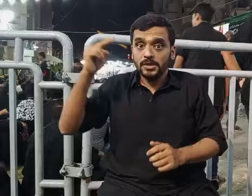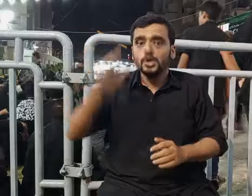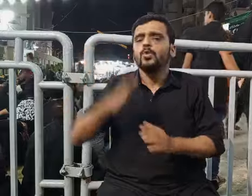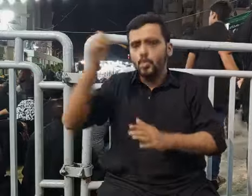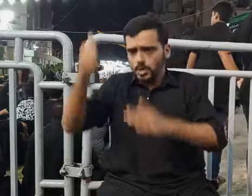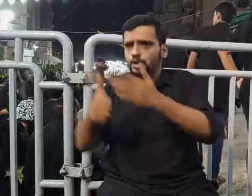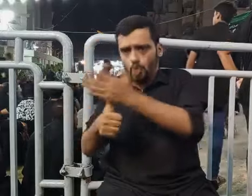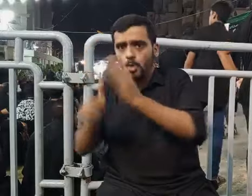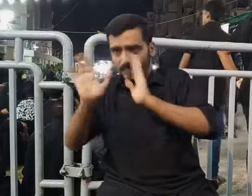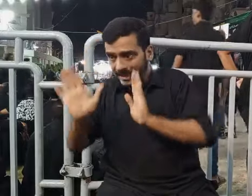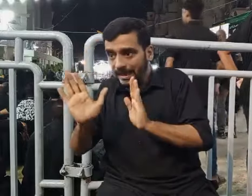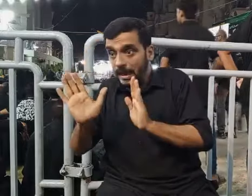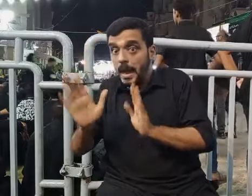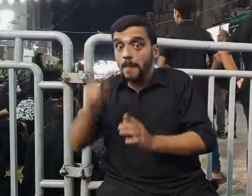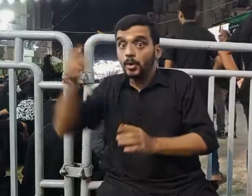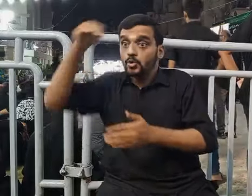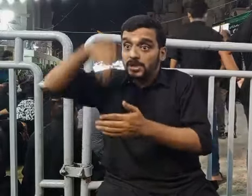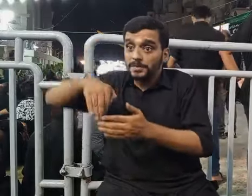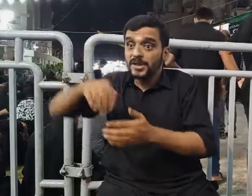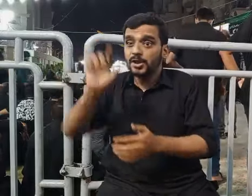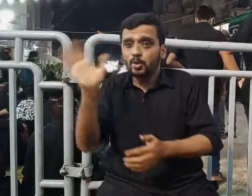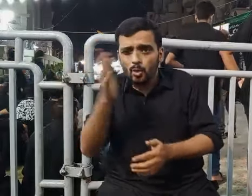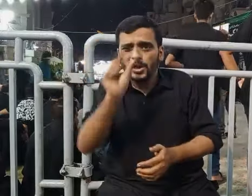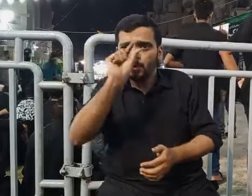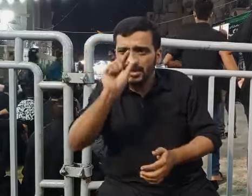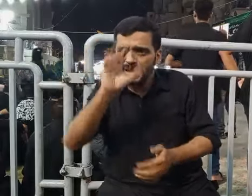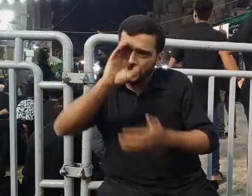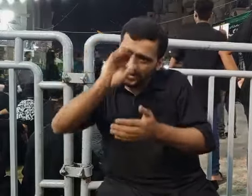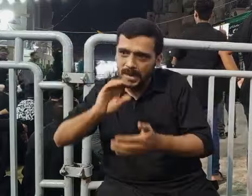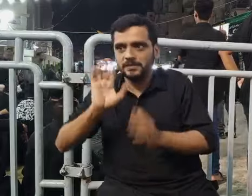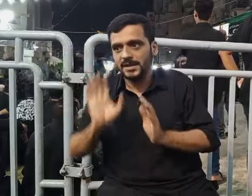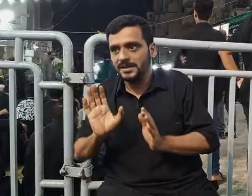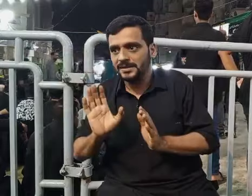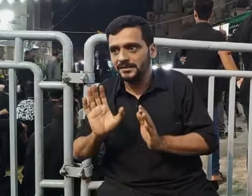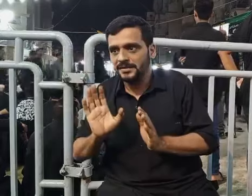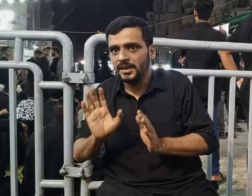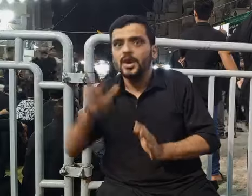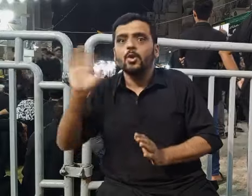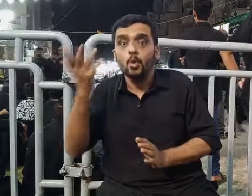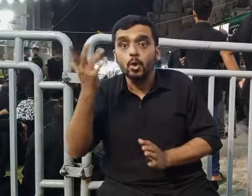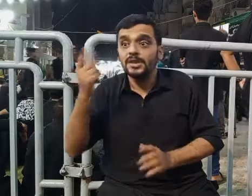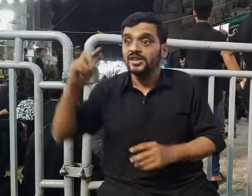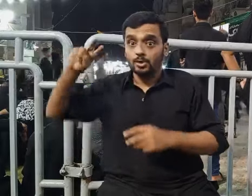پر صنادید بد صفات لایا بجا میں حکم شہنشاہ کائنات